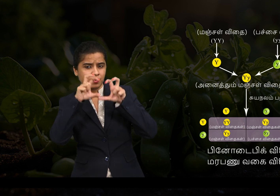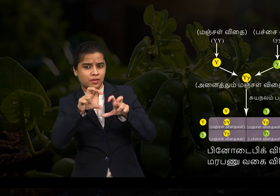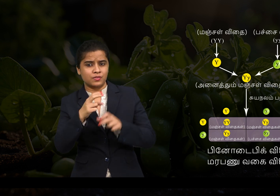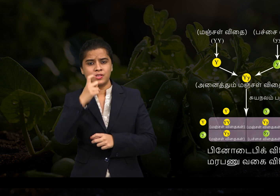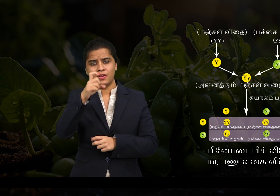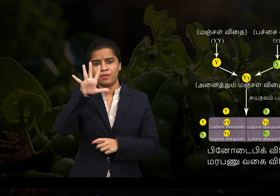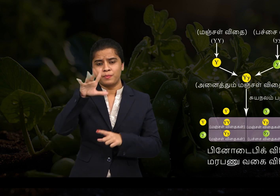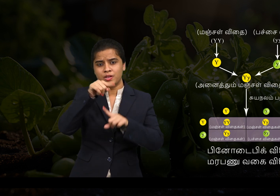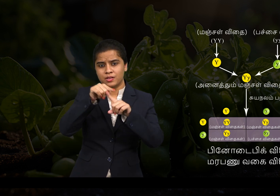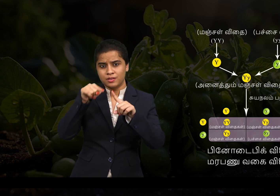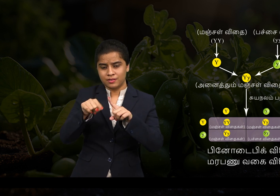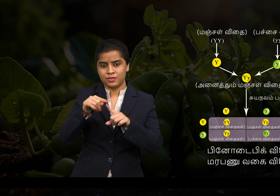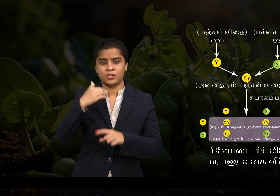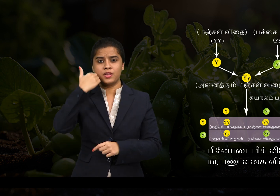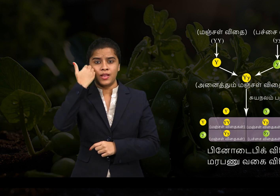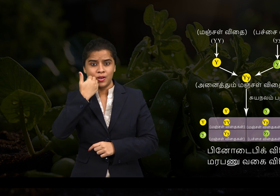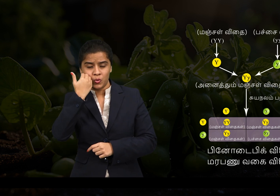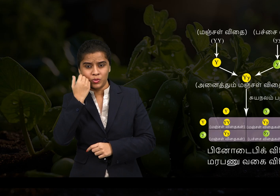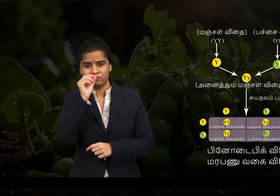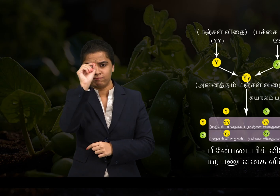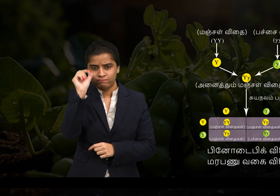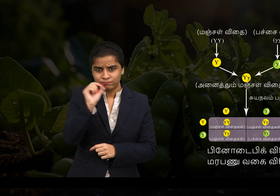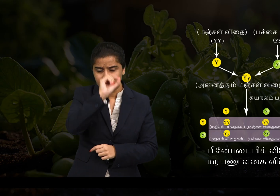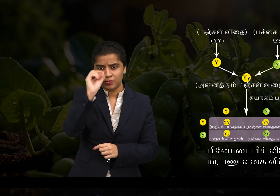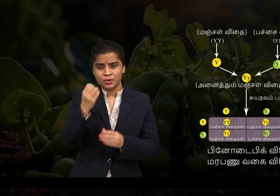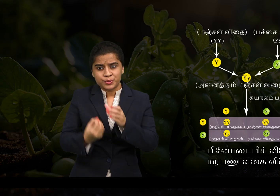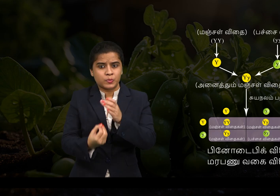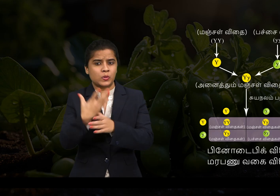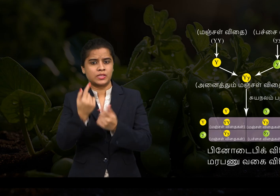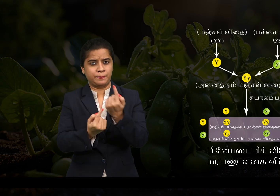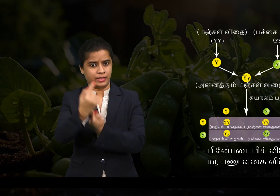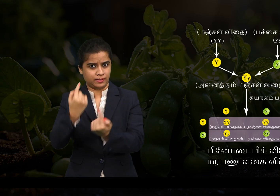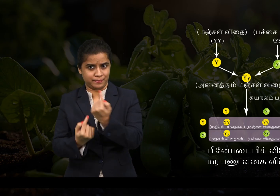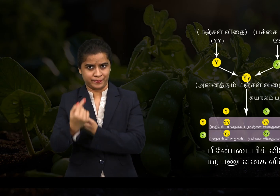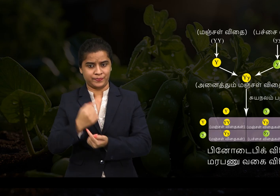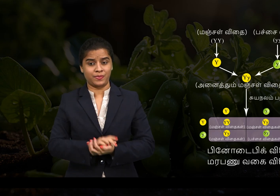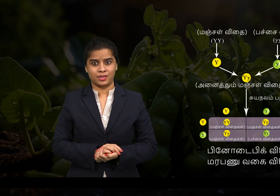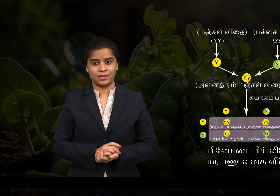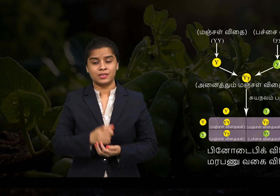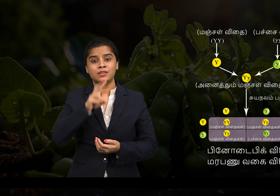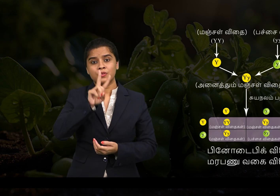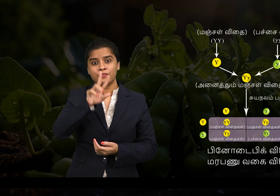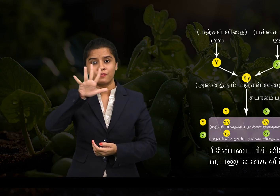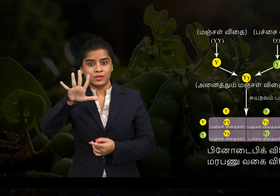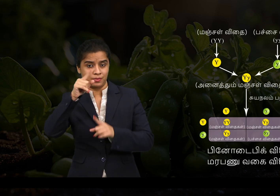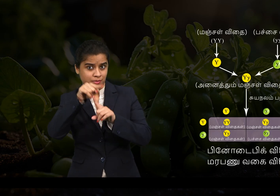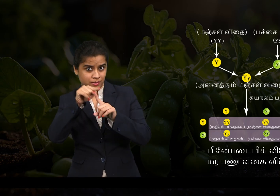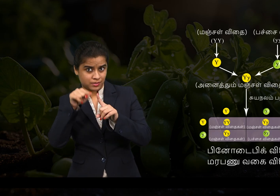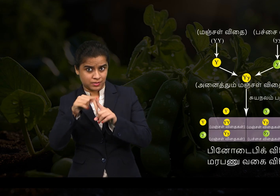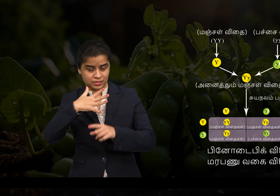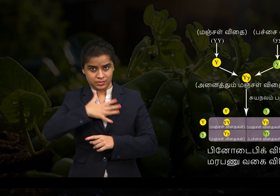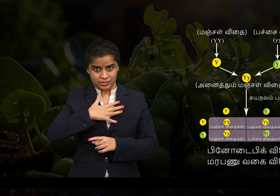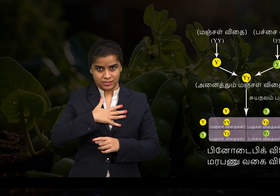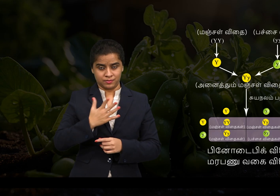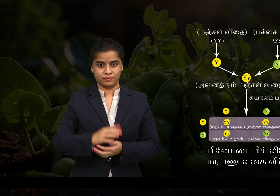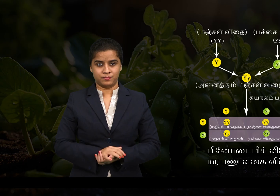75% மஞ்சள் விதைகளை உற்பத்தி செய்யும் தாவரங்களாகவும் 25% பச்சை நிறமாகவும் இருப்பதை